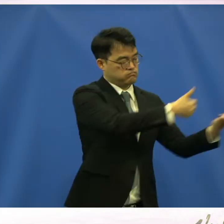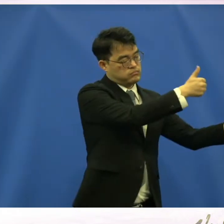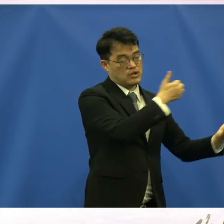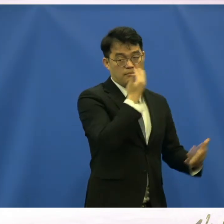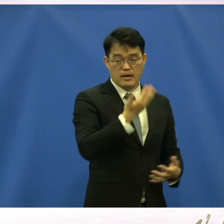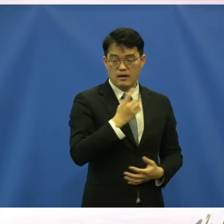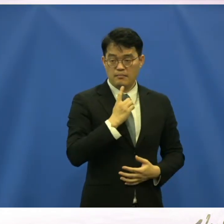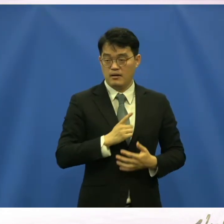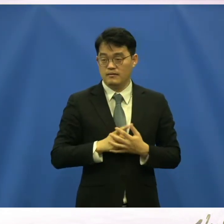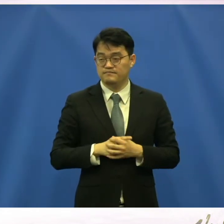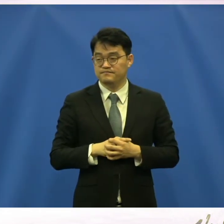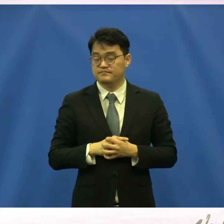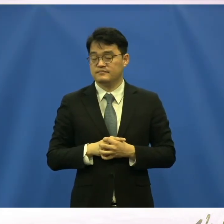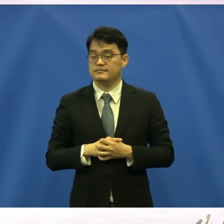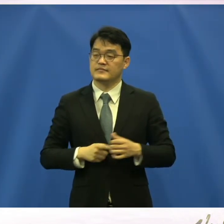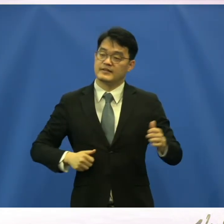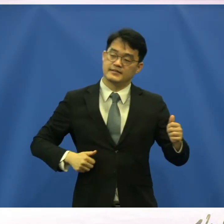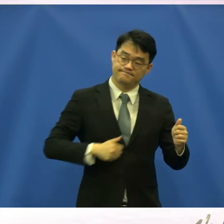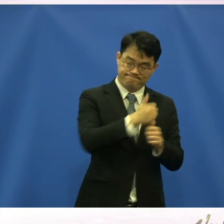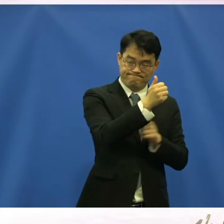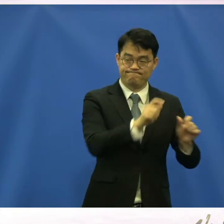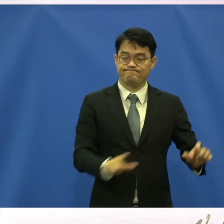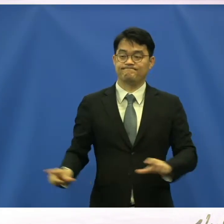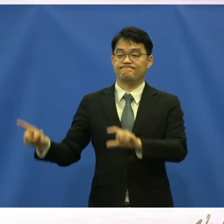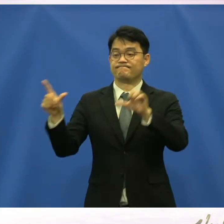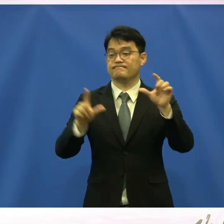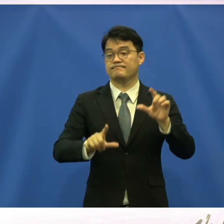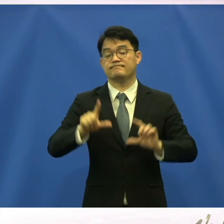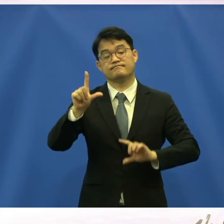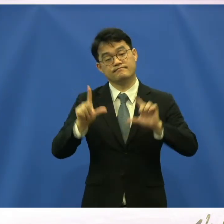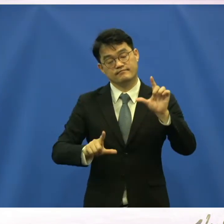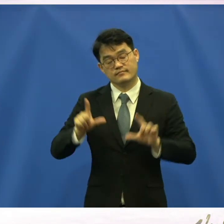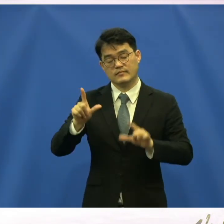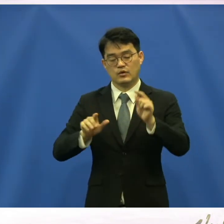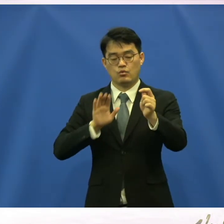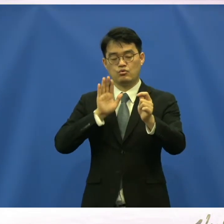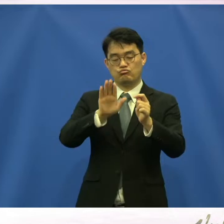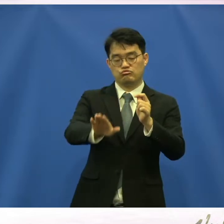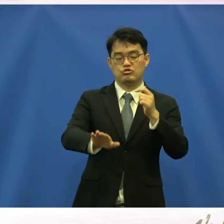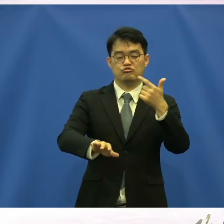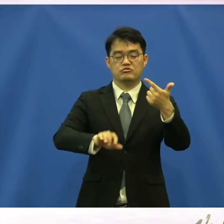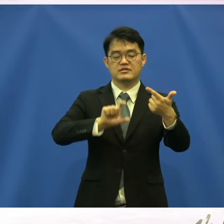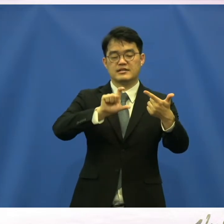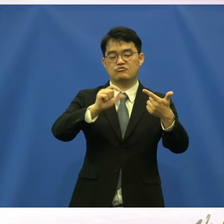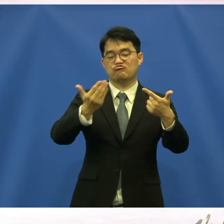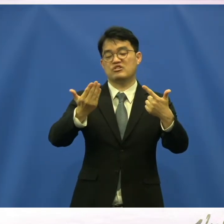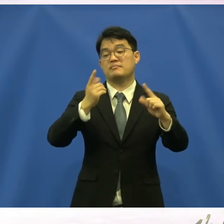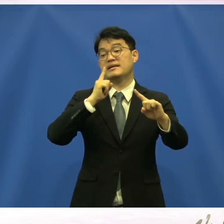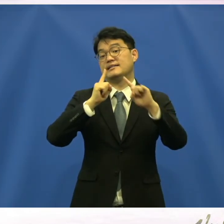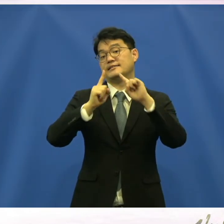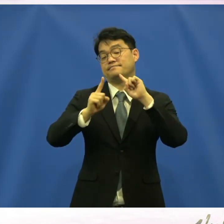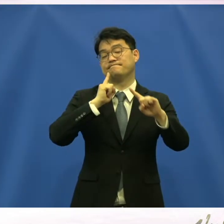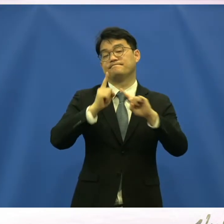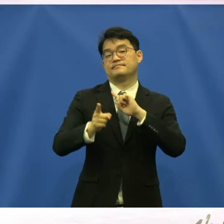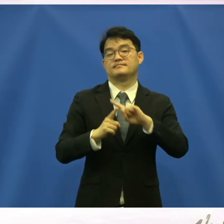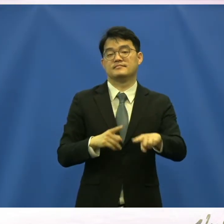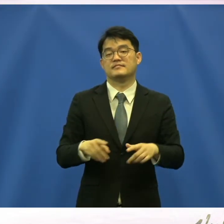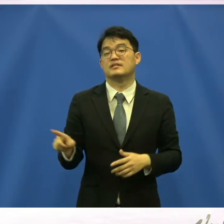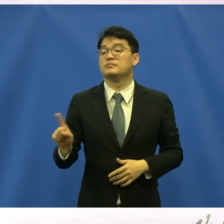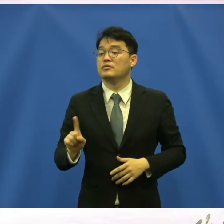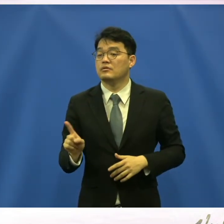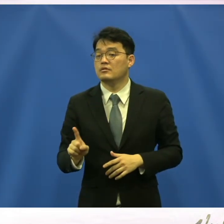그래서 그 승리하는 삶의 모습을 고린도후서 6장 9절에서는 이렇게 표현하는 거예요. 무명한 자